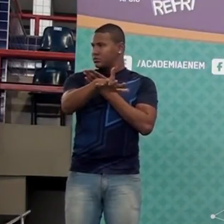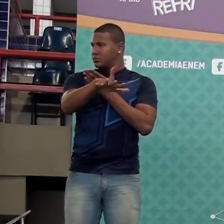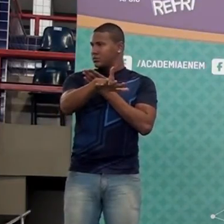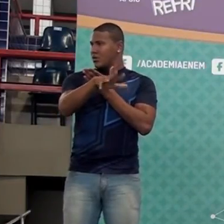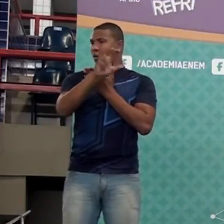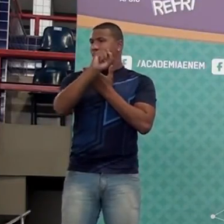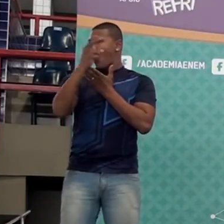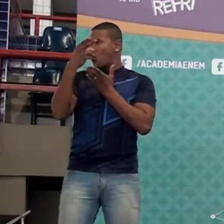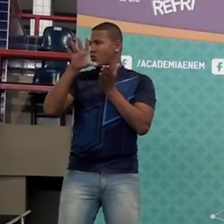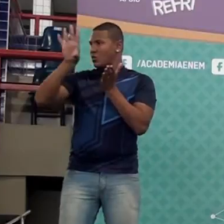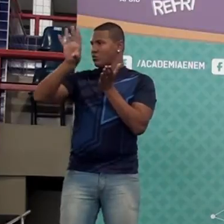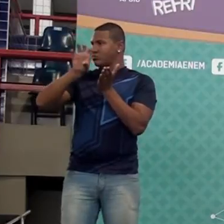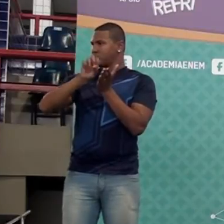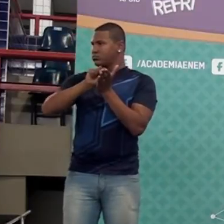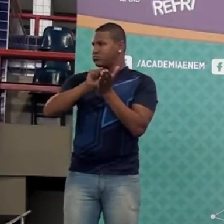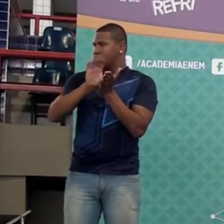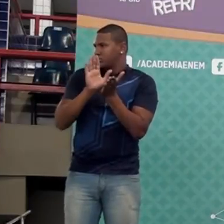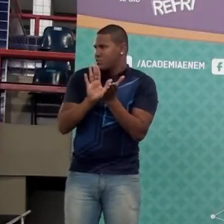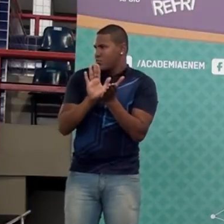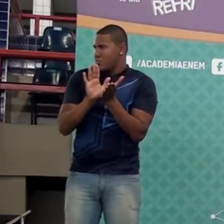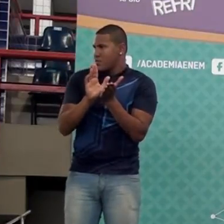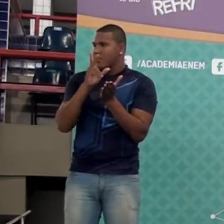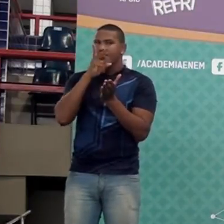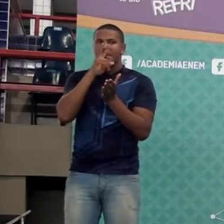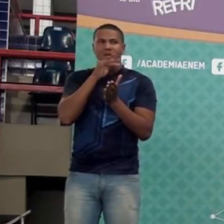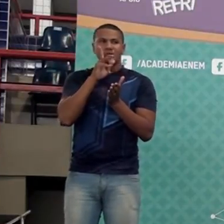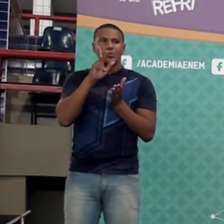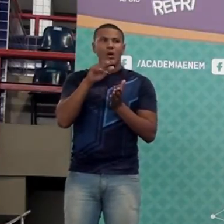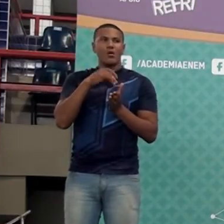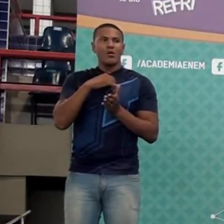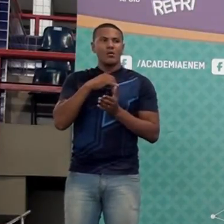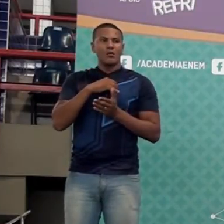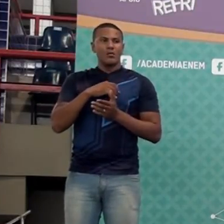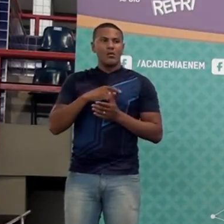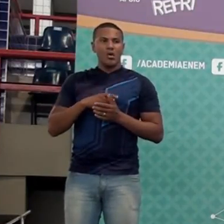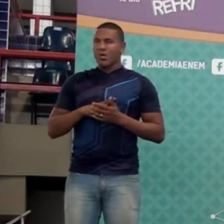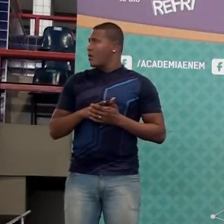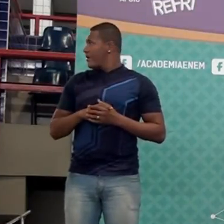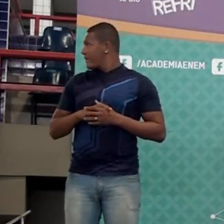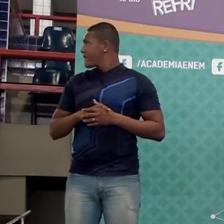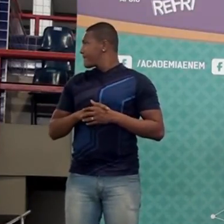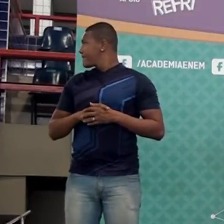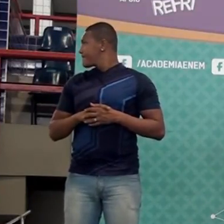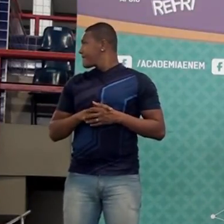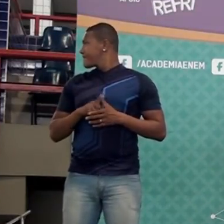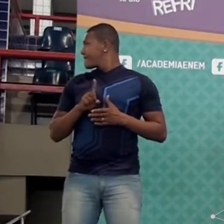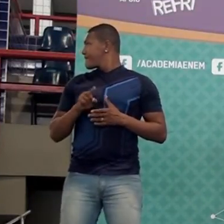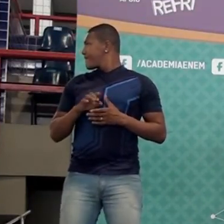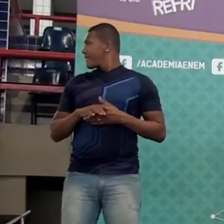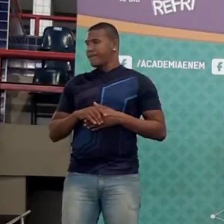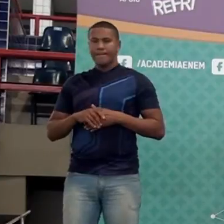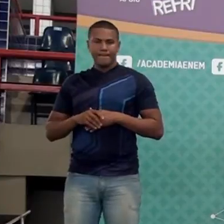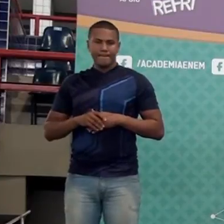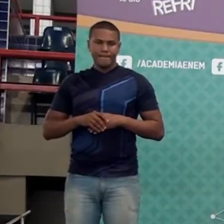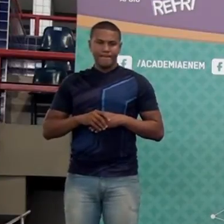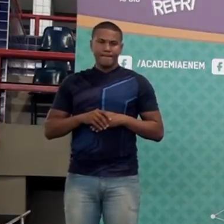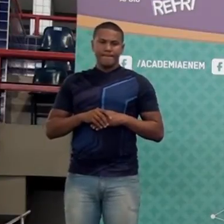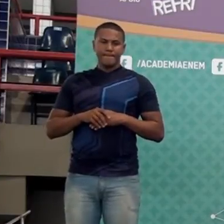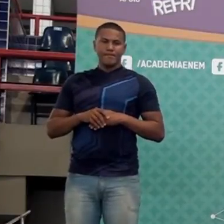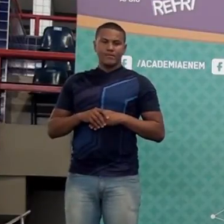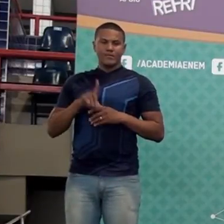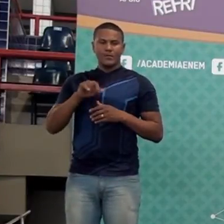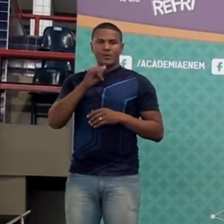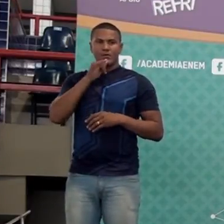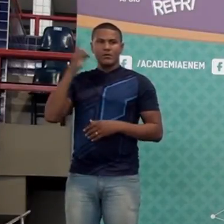ser armazenados em baterias, tá? Nós temos a primeira usina de energia solar da